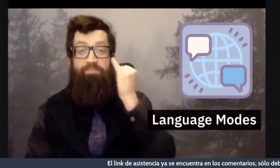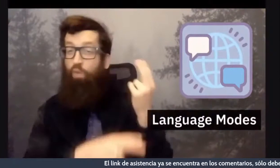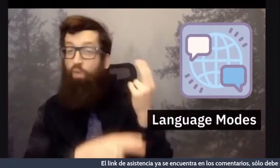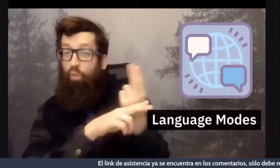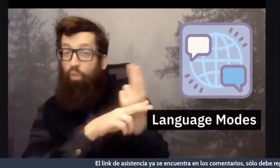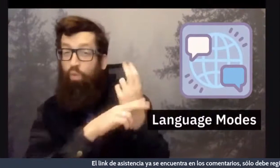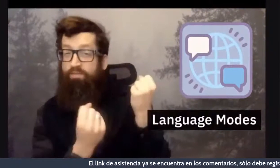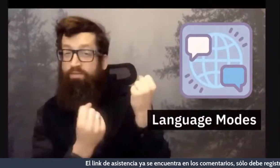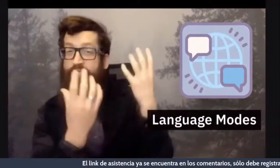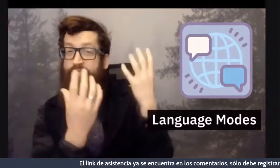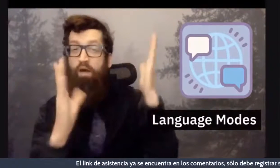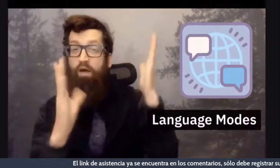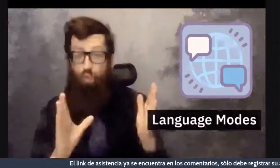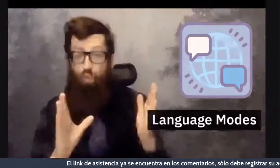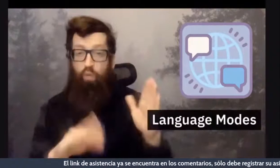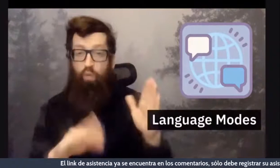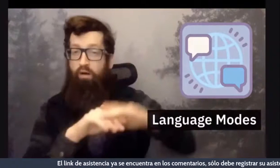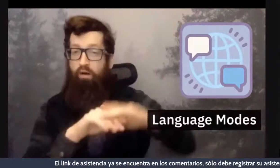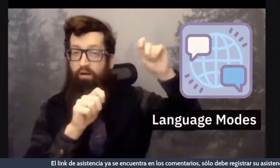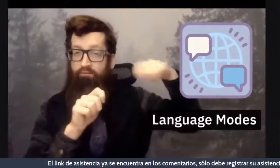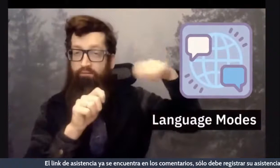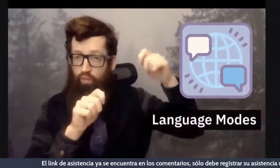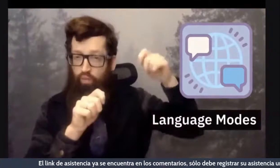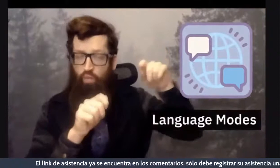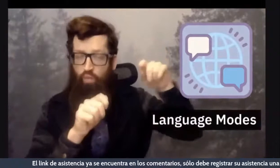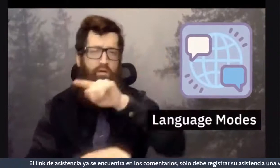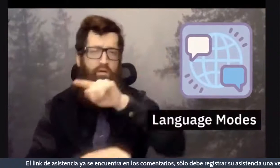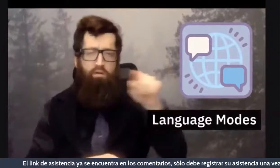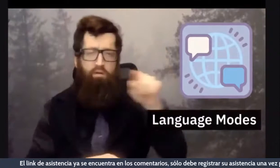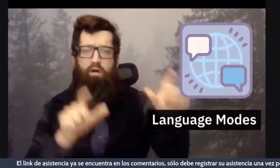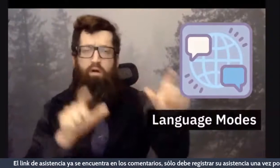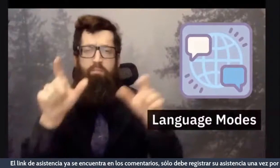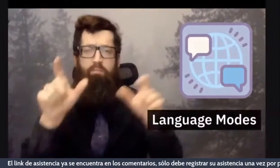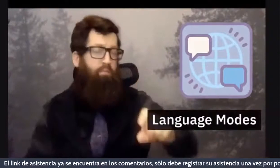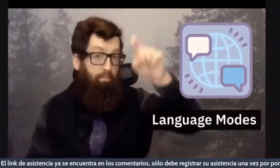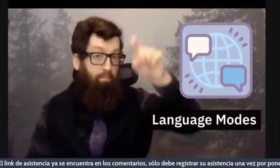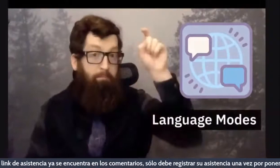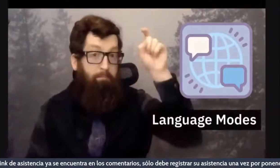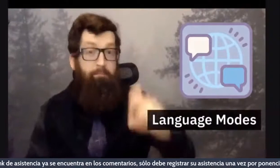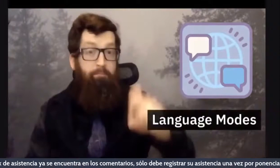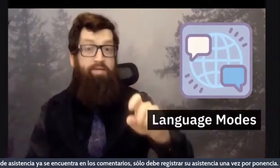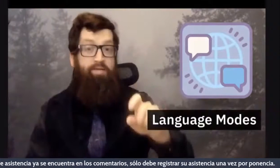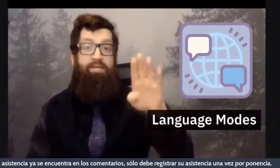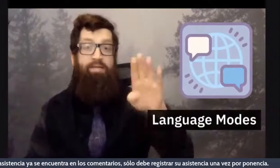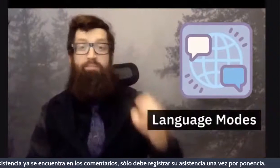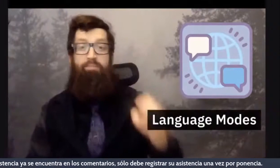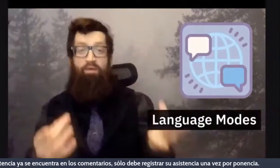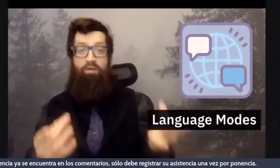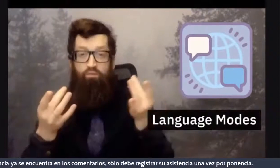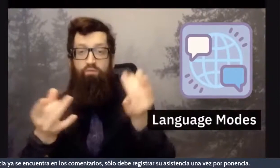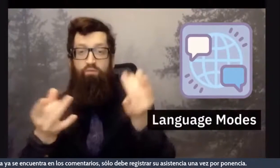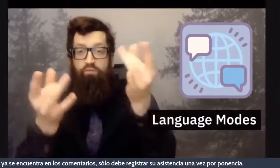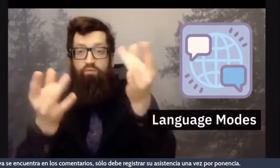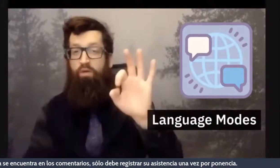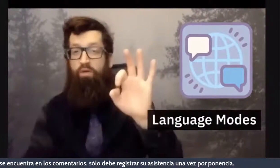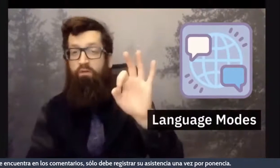Los intérpretes de lengua de señas deben ser fluidos. Y la lengua de señas que se usa en la comunidad